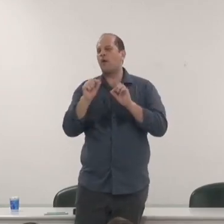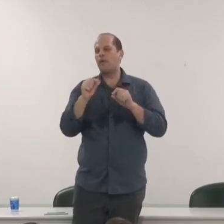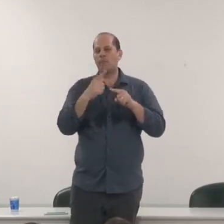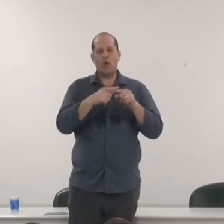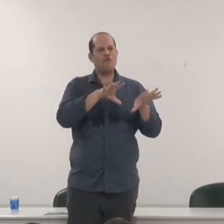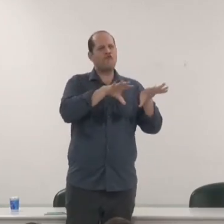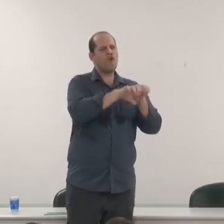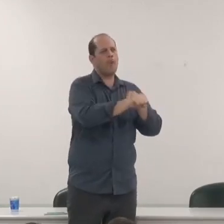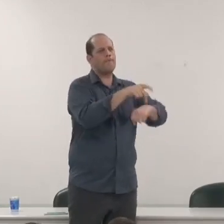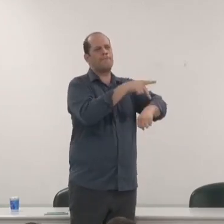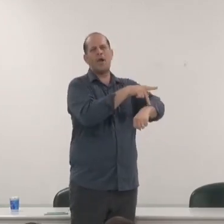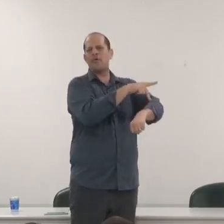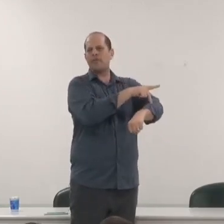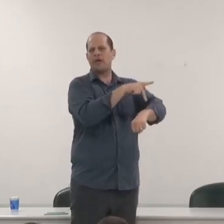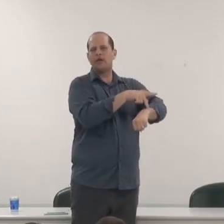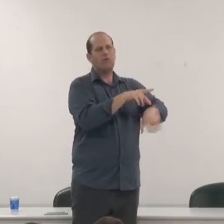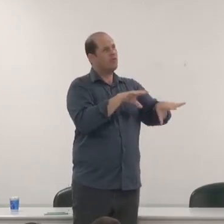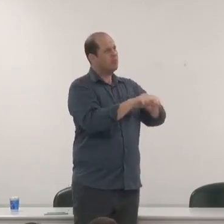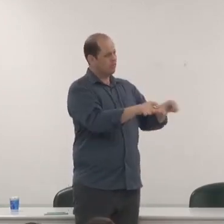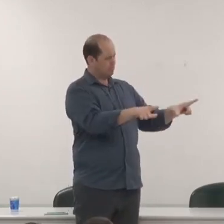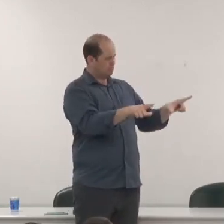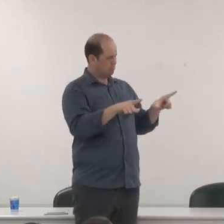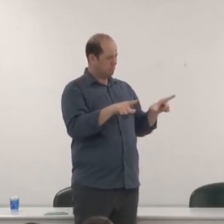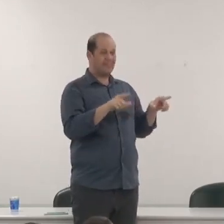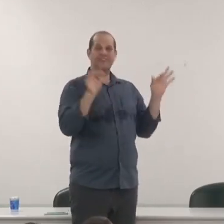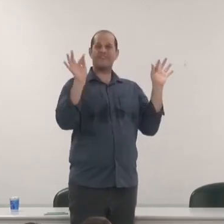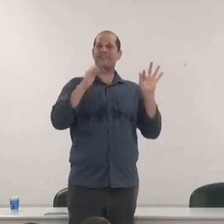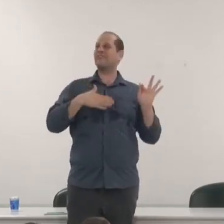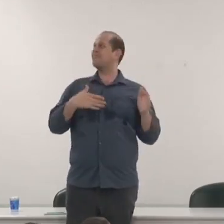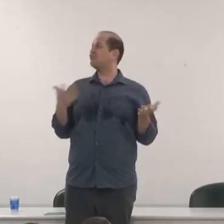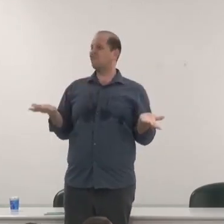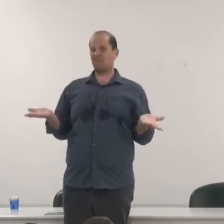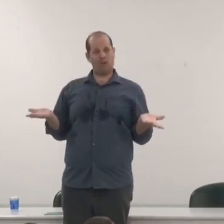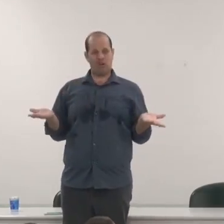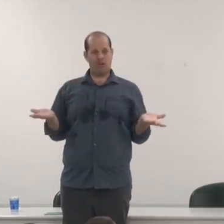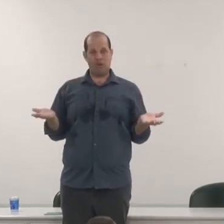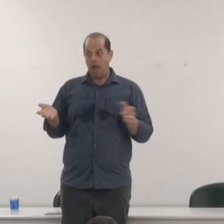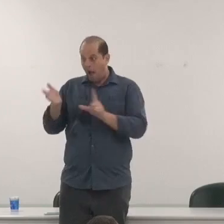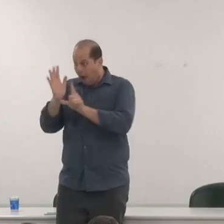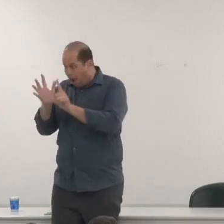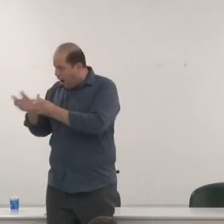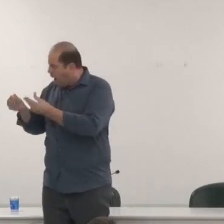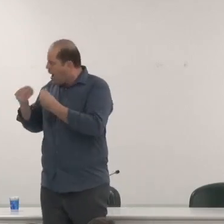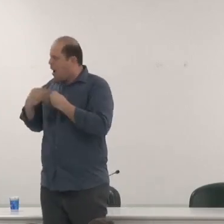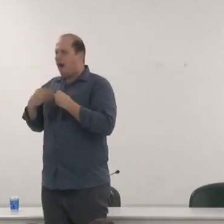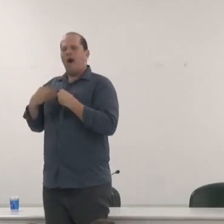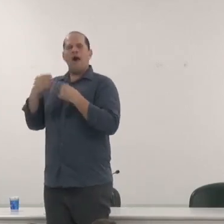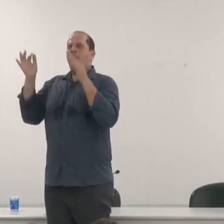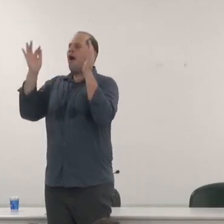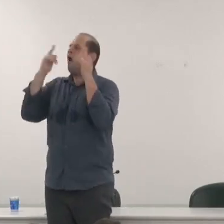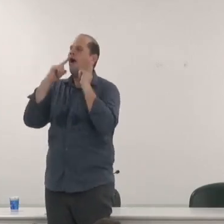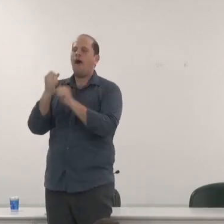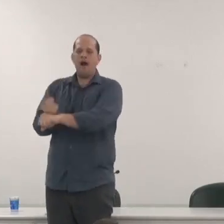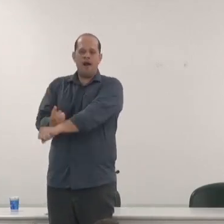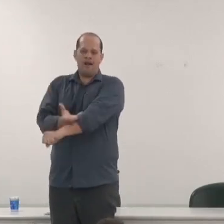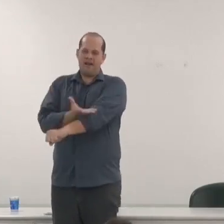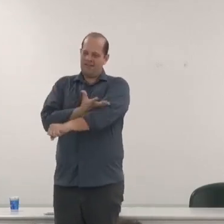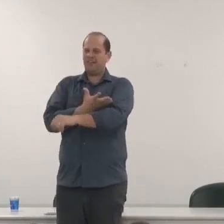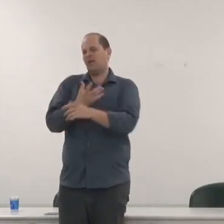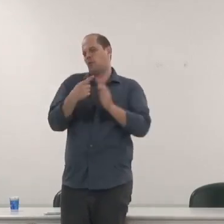Ali no contexto, essa participante está falando que quando ela se formou em pedagogia, ela ficou feliz até, mas quando ela se formou em letras